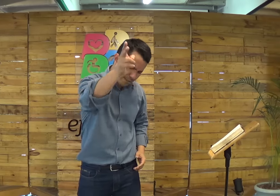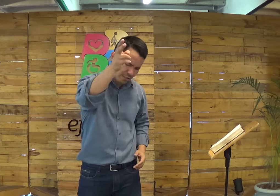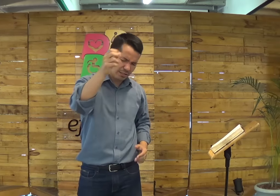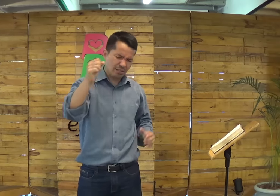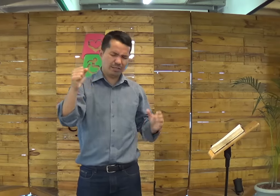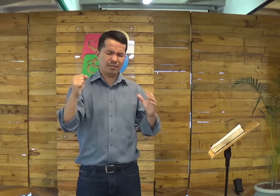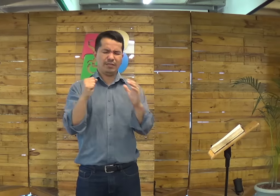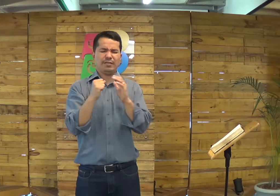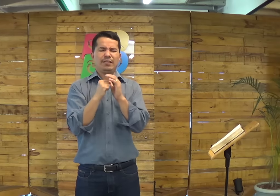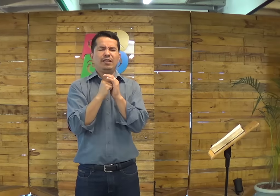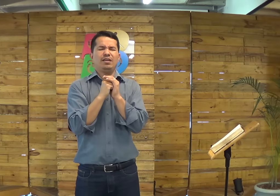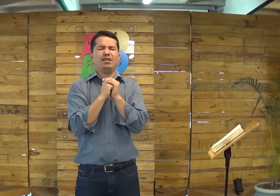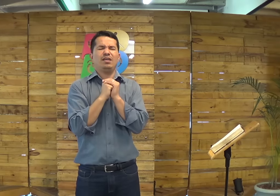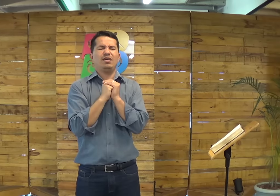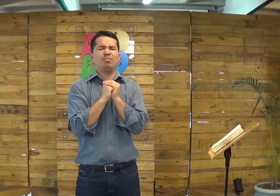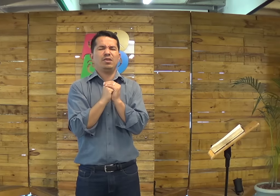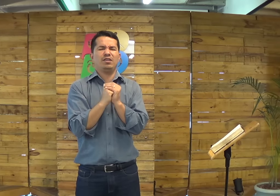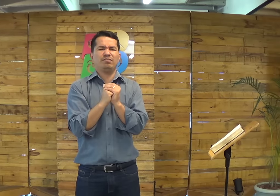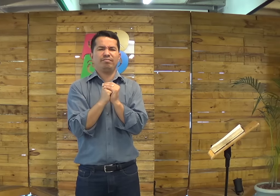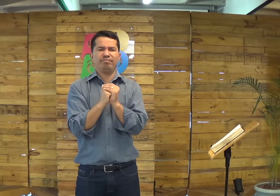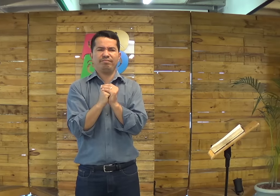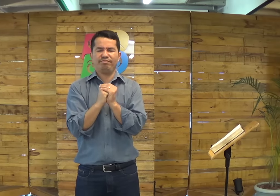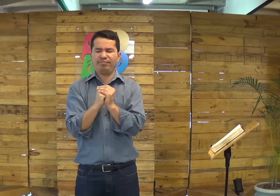para sempre amém